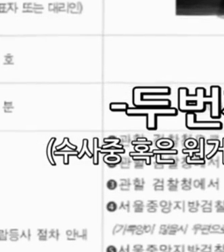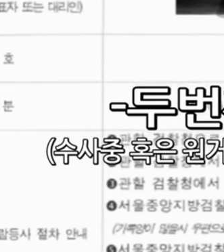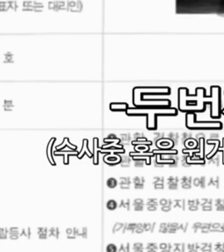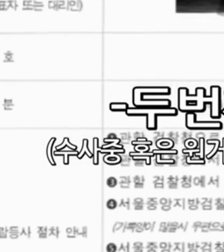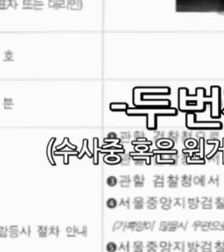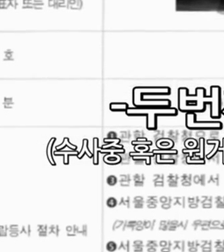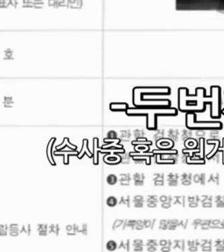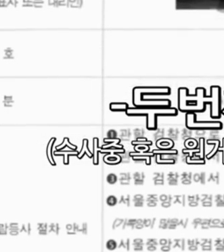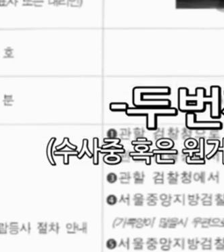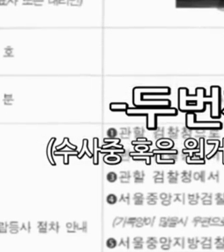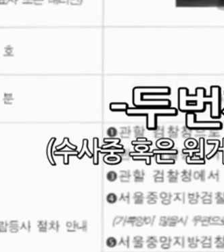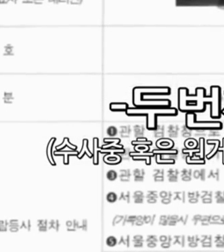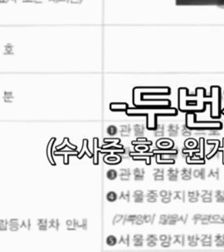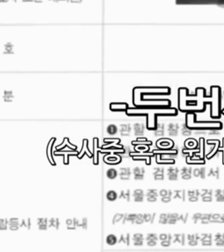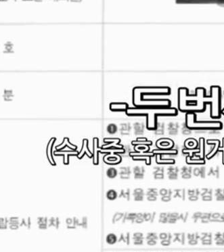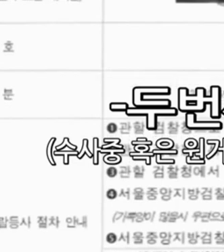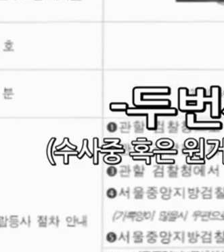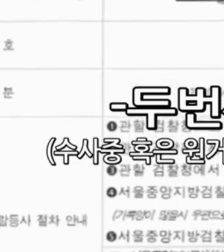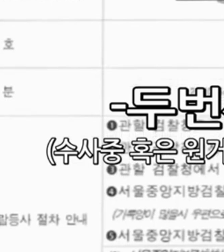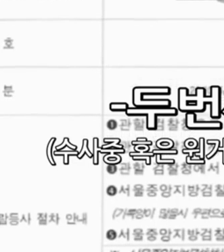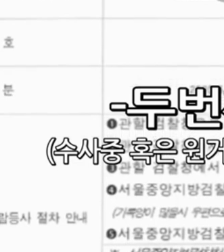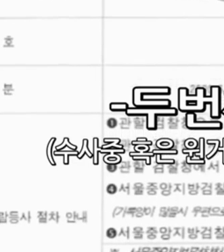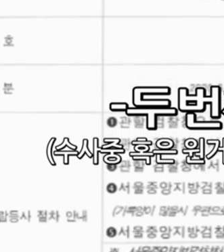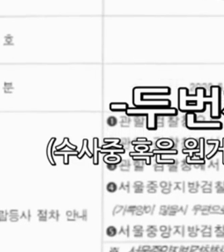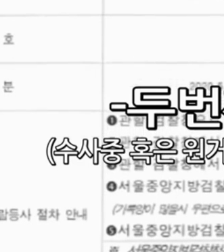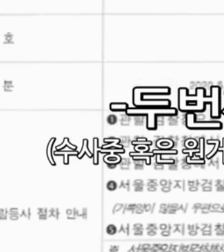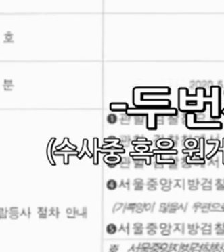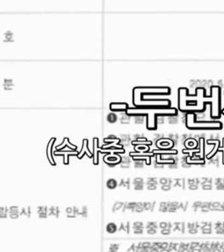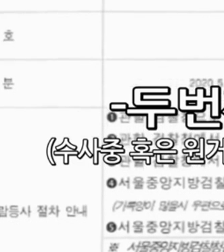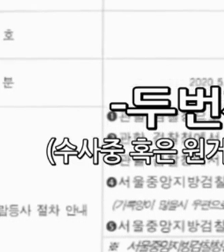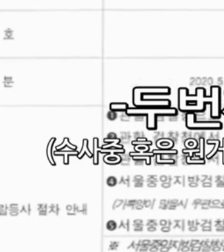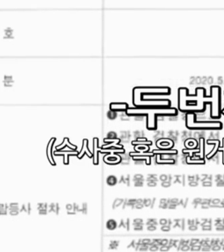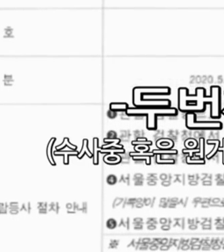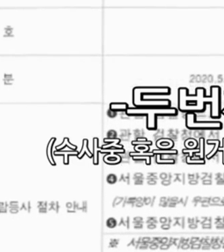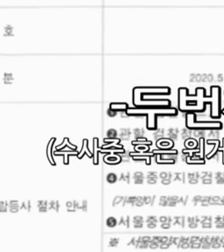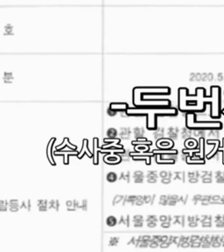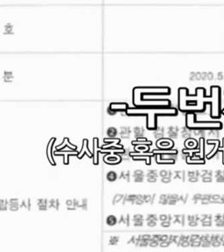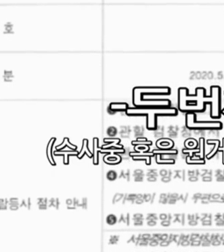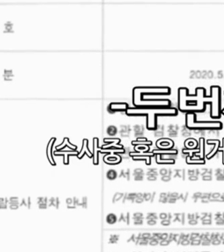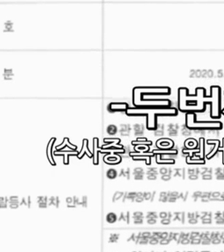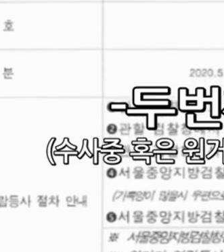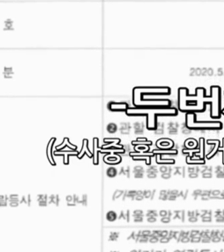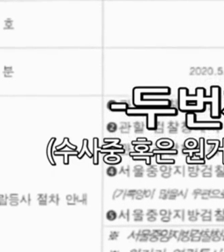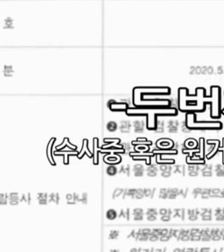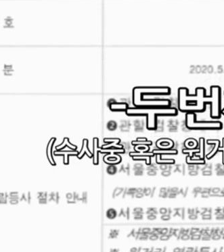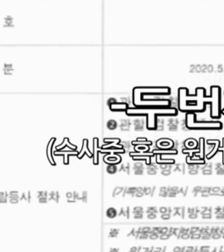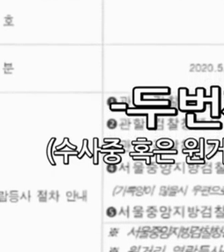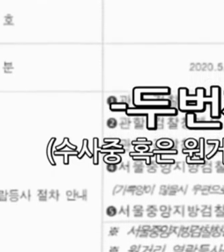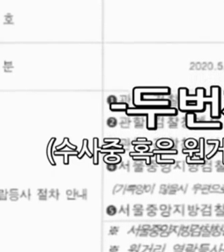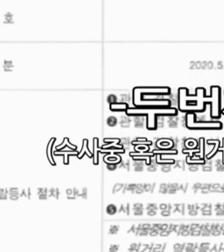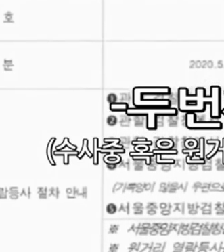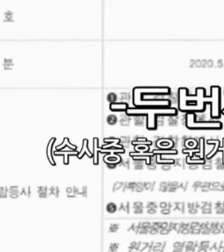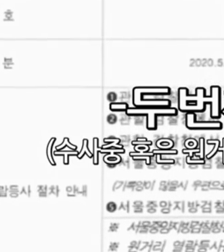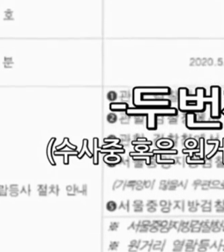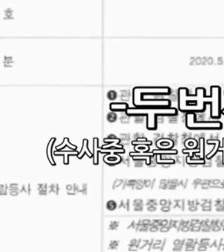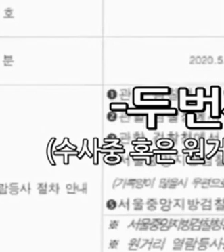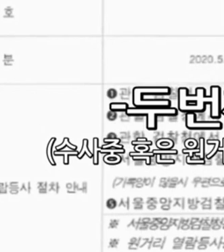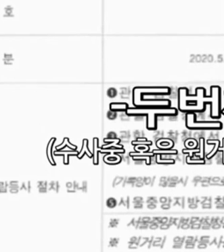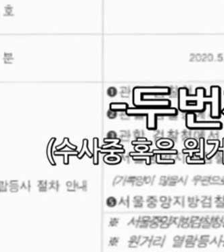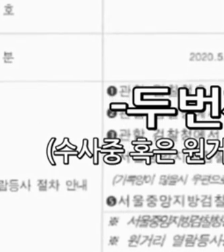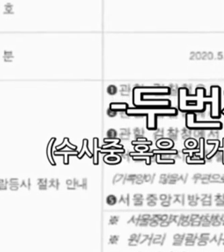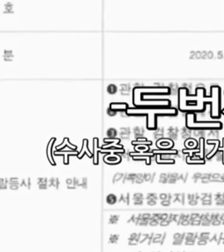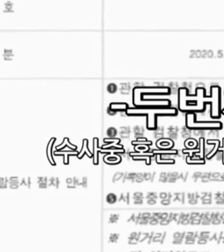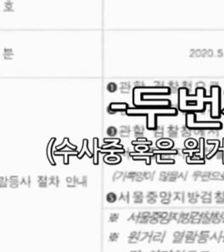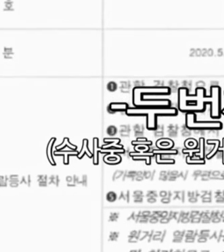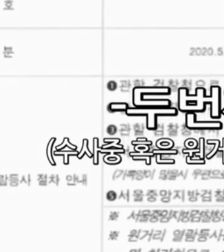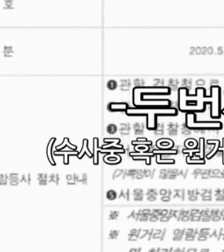중앙지방검찰청에서 의정부 지방검찰청으로 보냈을 시 공용 절차 방법은 1번 관할 검찰청으로